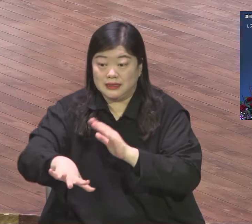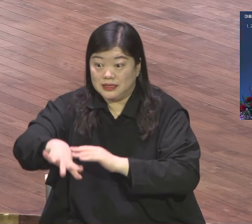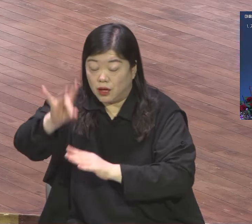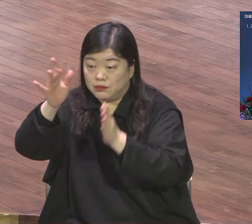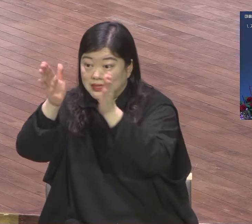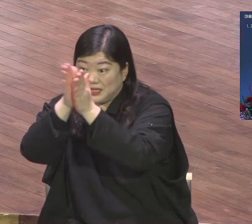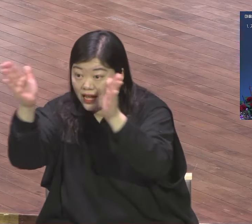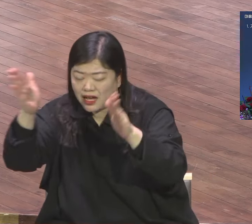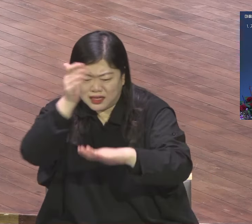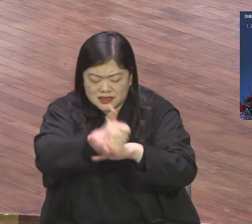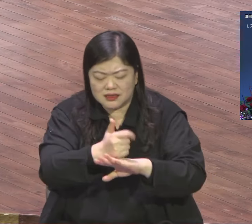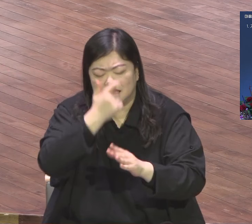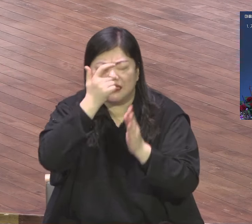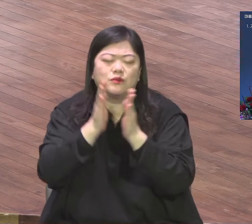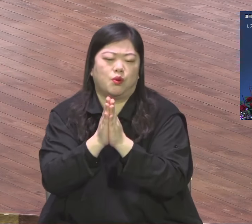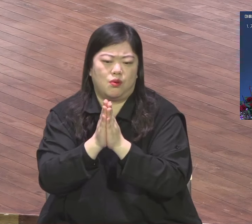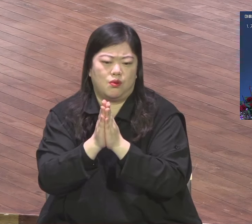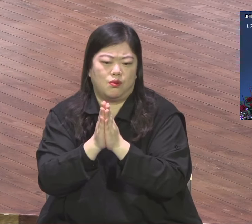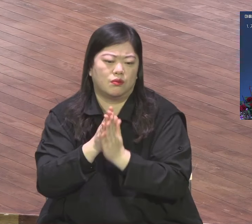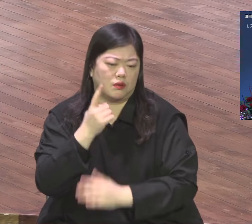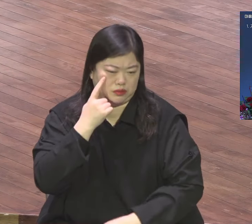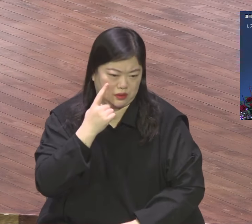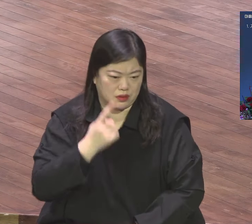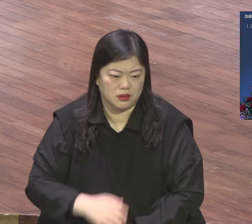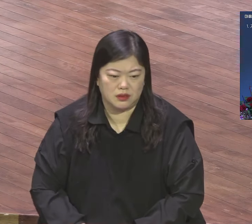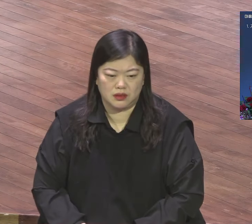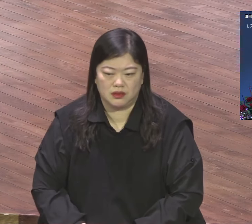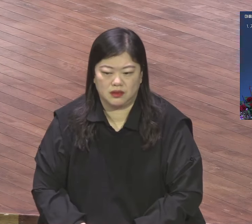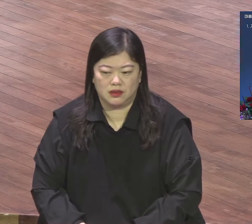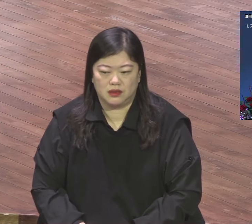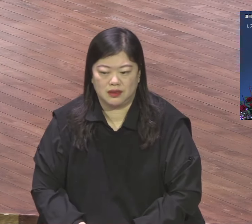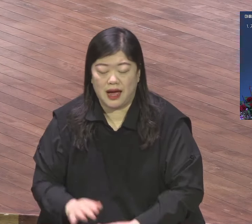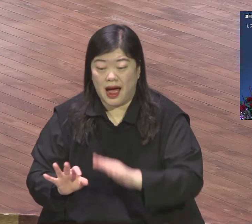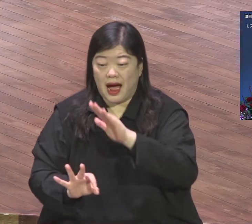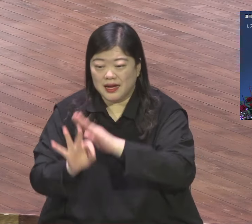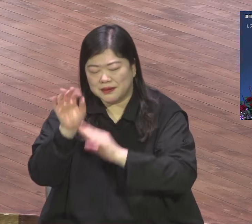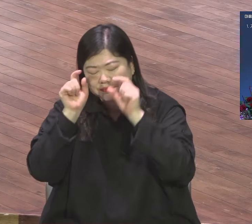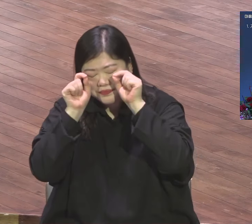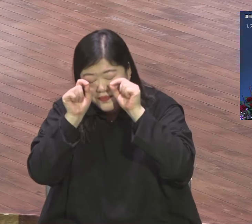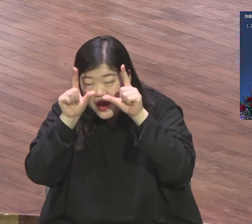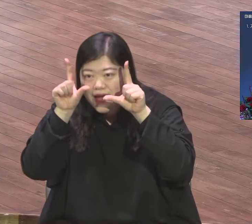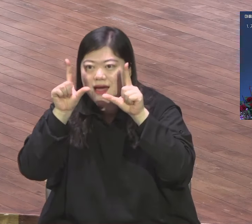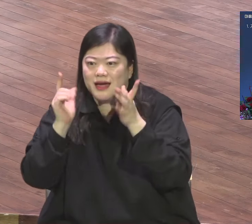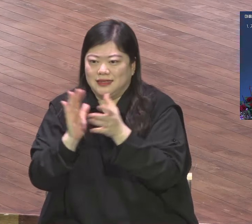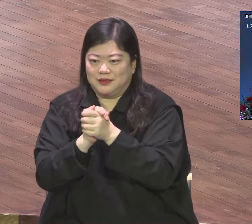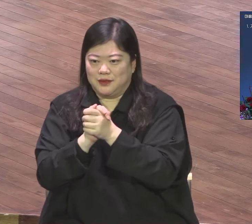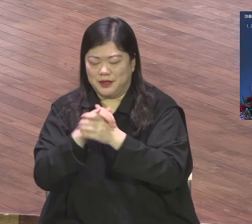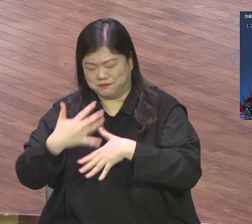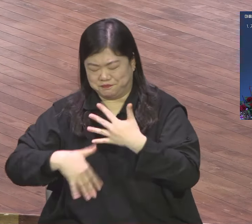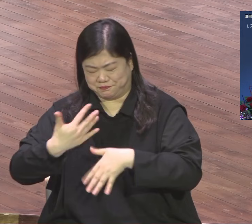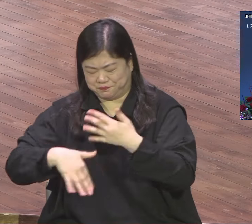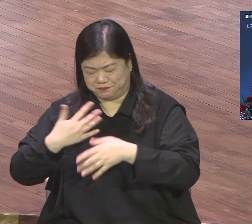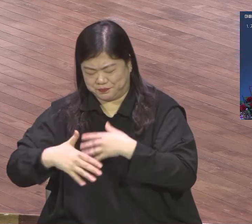아무리 바빠도 하루의 루틴이 기도로 하루 시작하고 기도로 하루 마치는, 기도하면서 잠자리